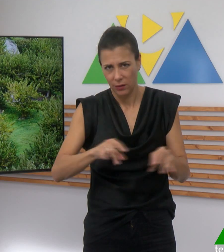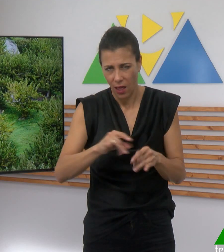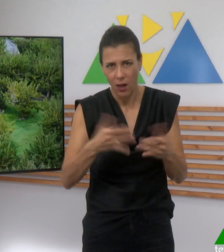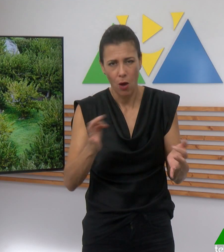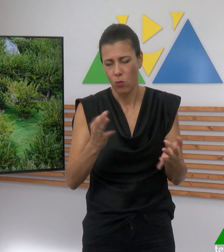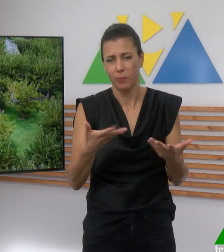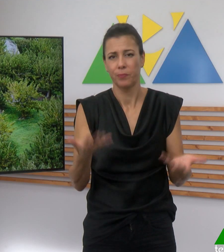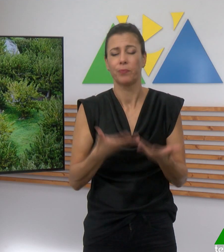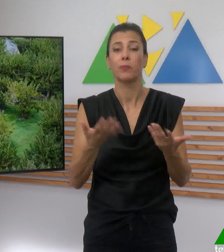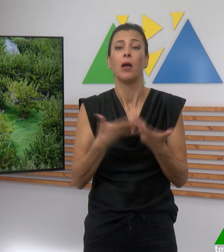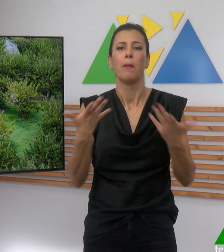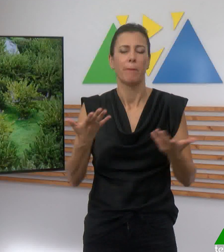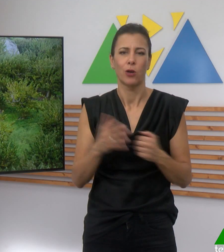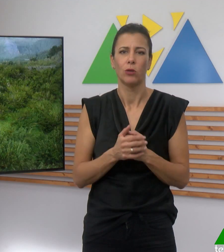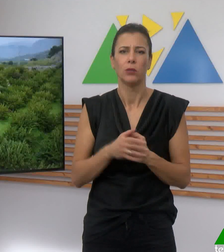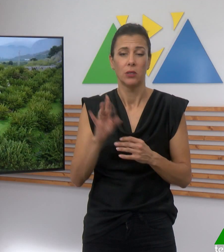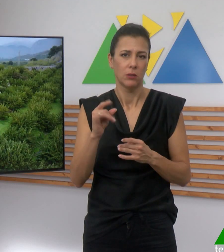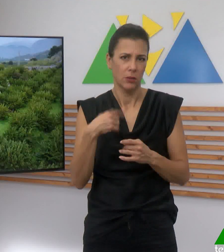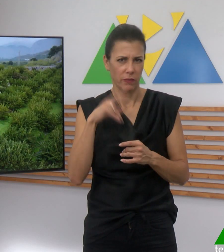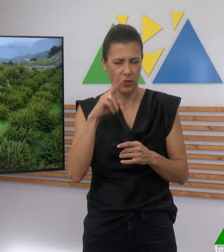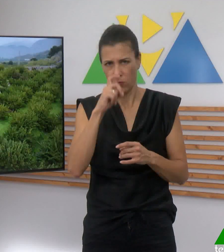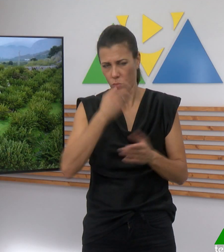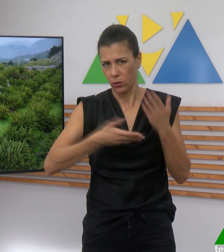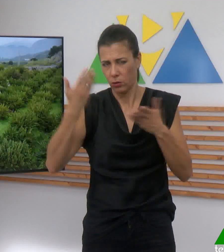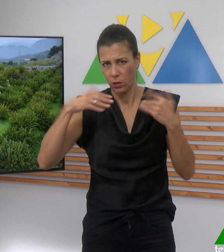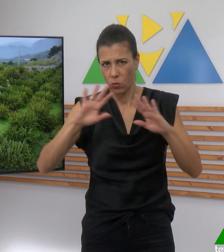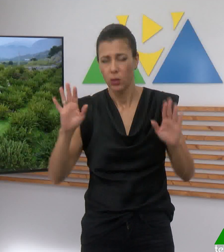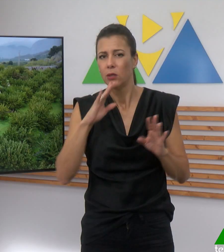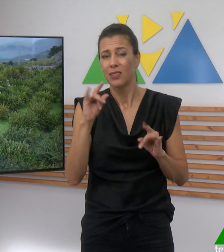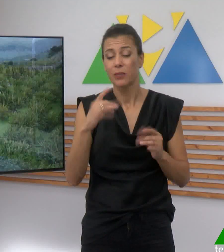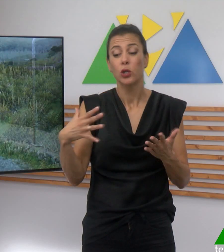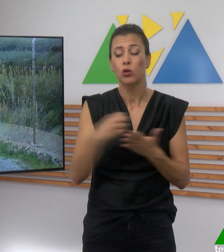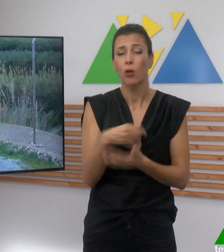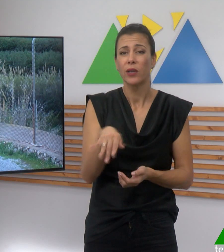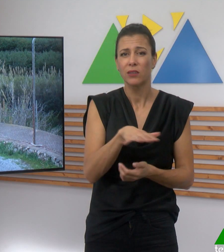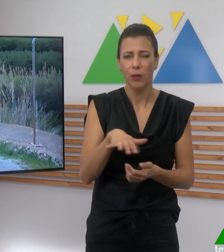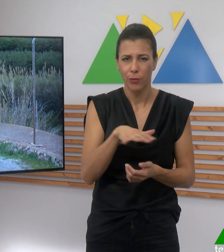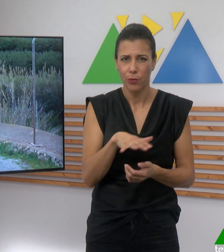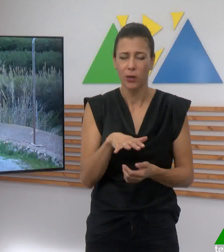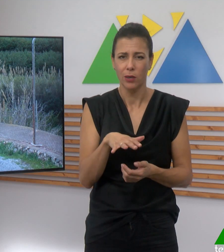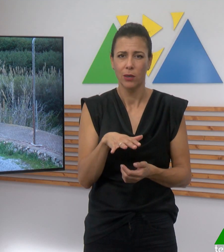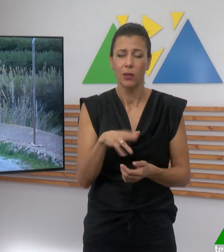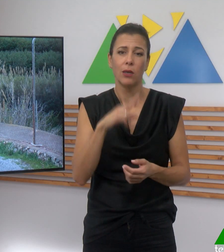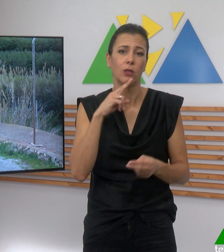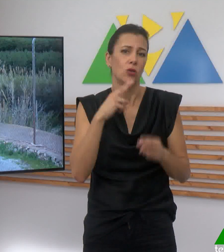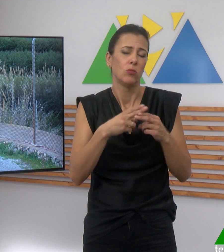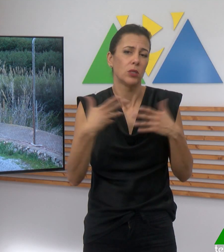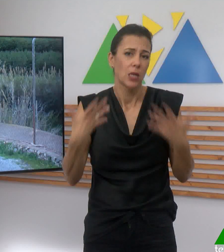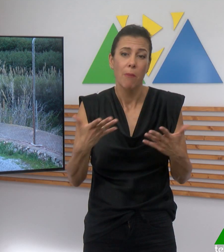tierra evidentemente evidentemente toda esta zona H si se llamó el molino arr Porque algún